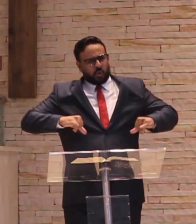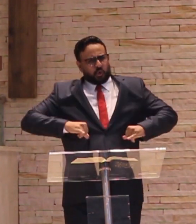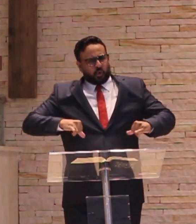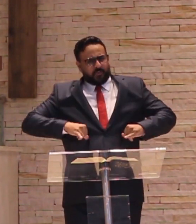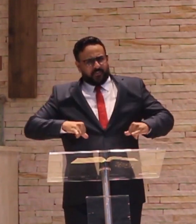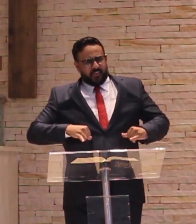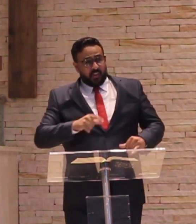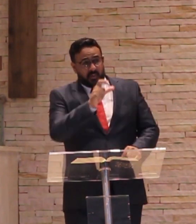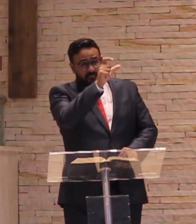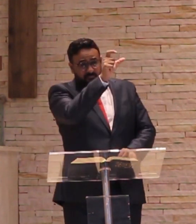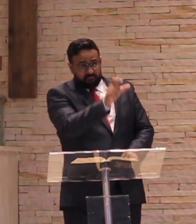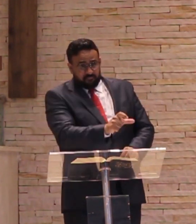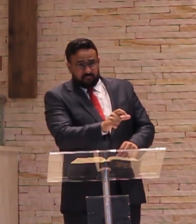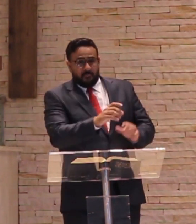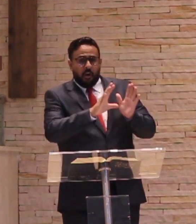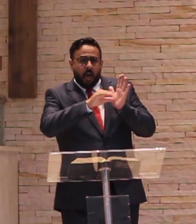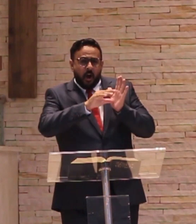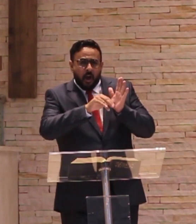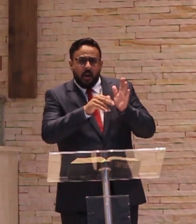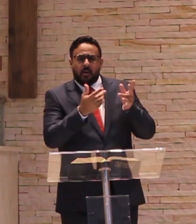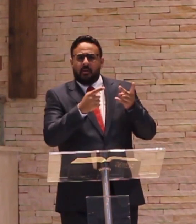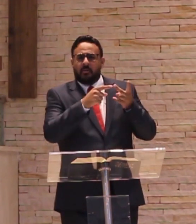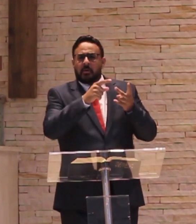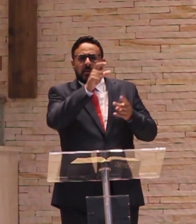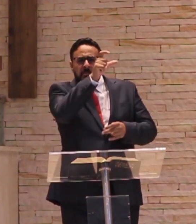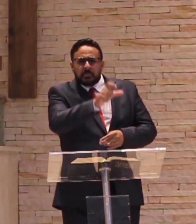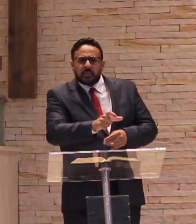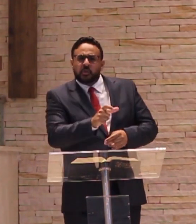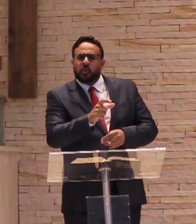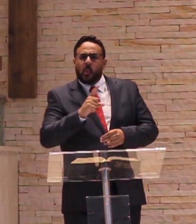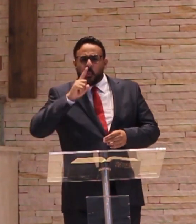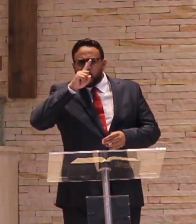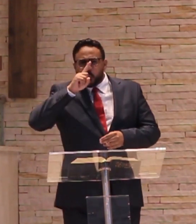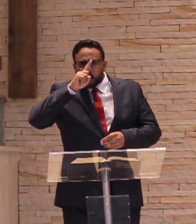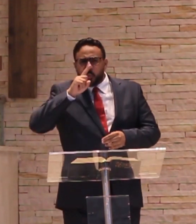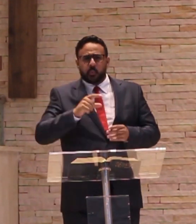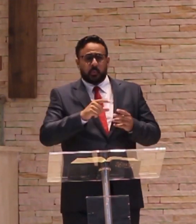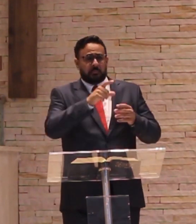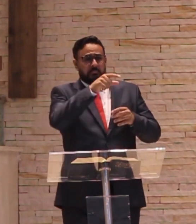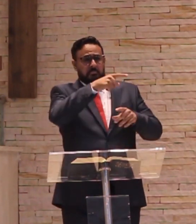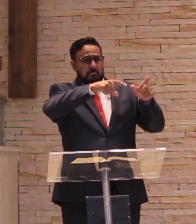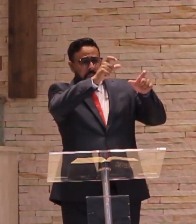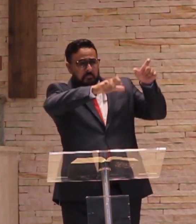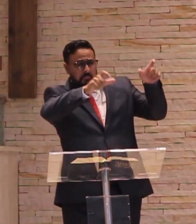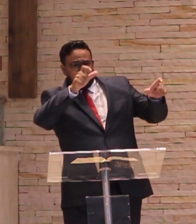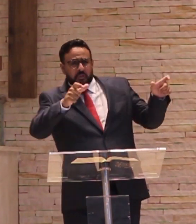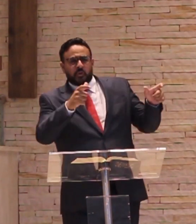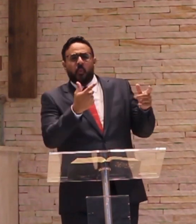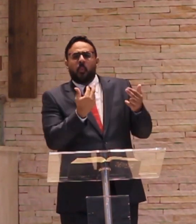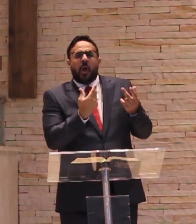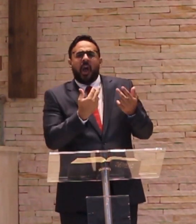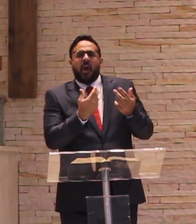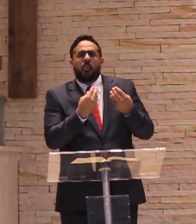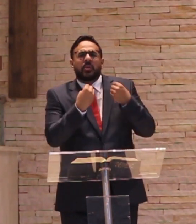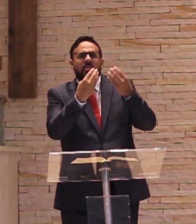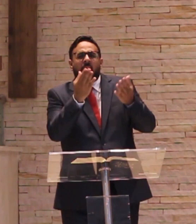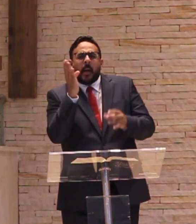as pessoas, pois os romanos queriam que os ladrões, os bandidos da sociedade,